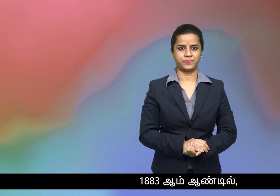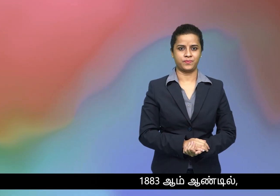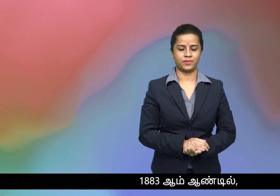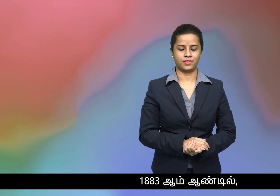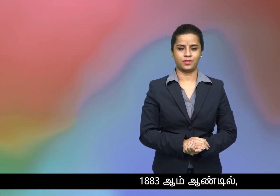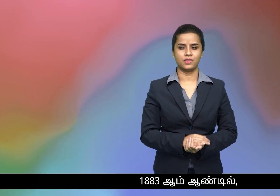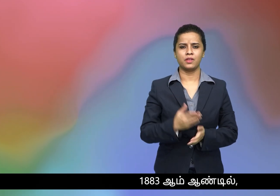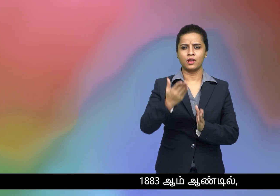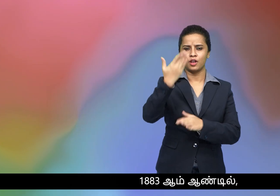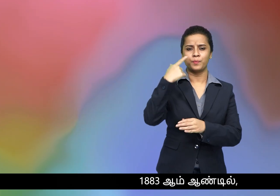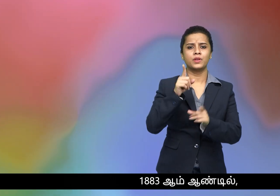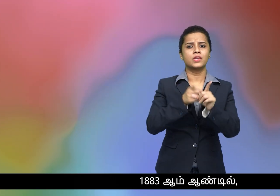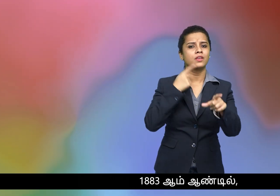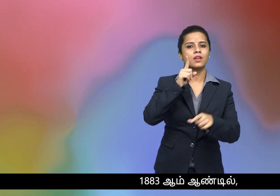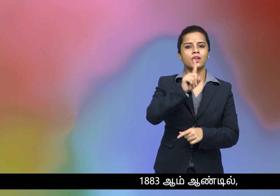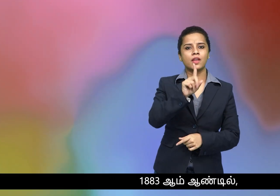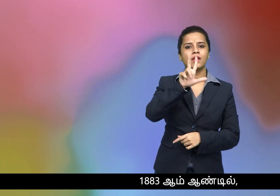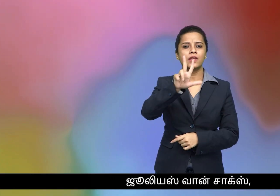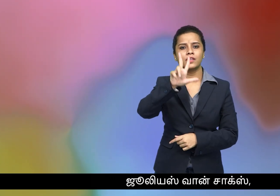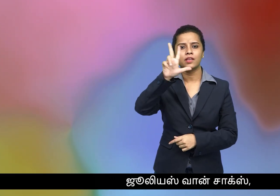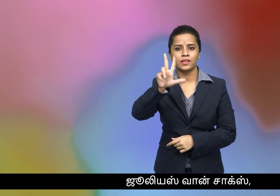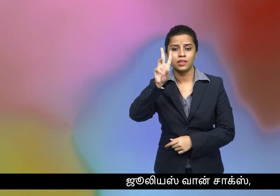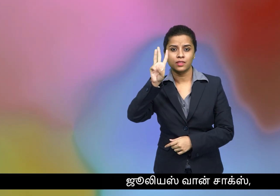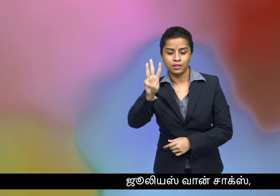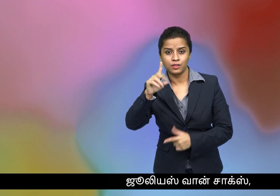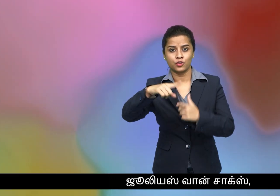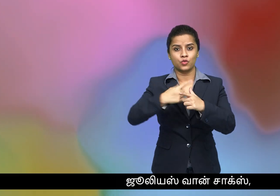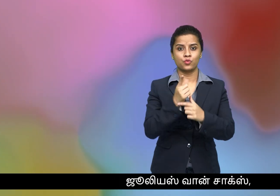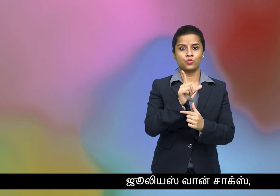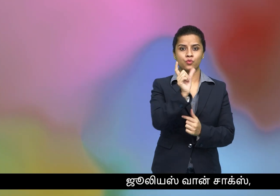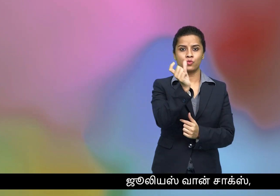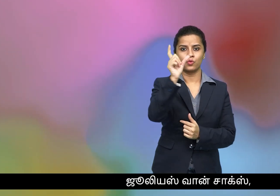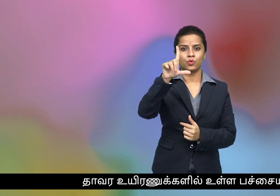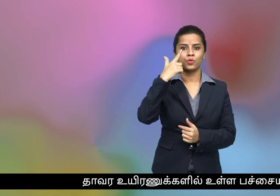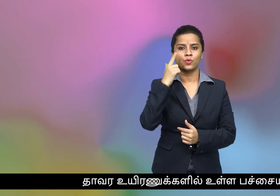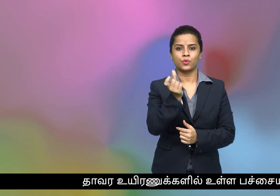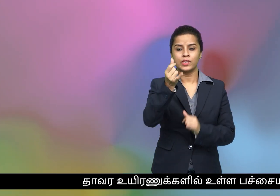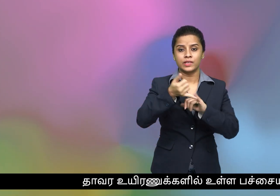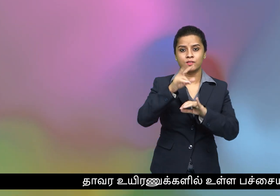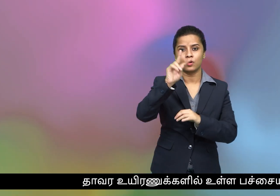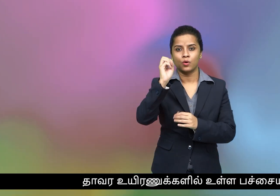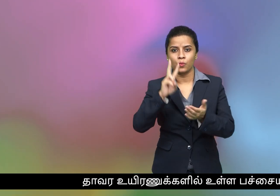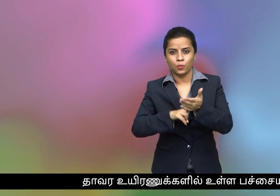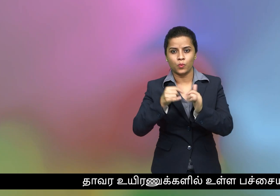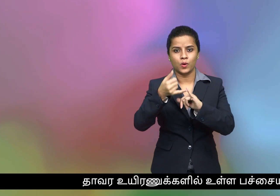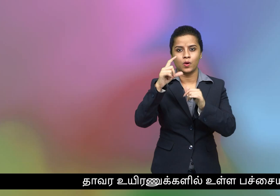ஆயிரத்து 1883 ஆண்டில் ஜூலியஸ் வான் சாக்ஸ் தாவர உயிரணுக்களில்